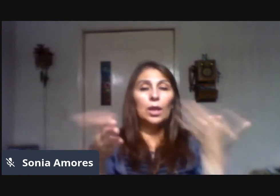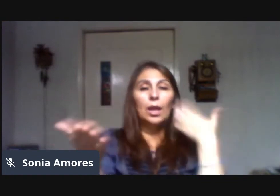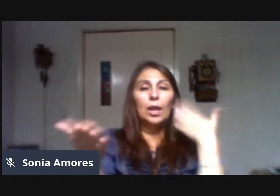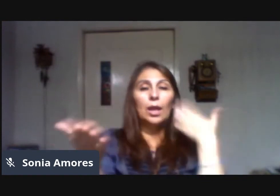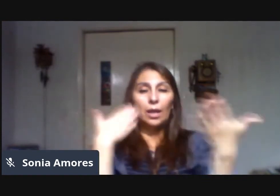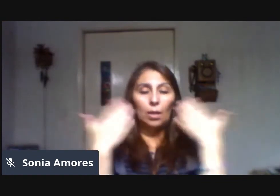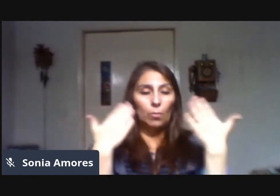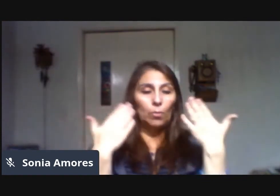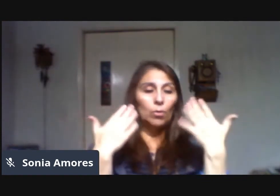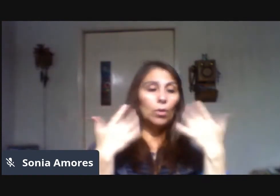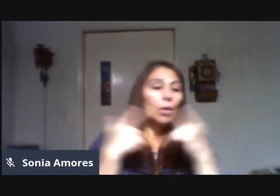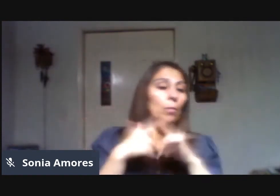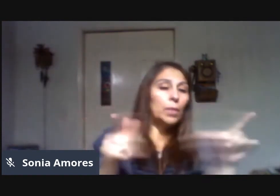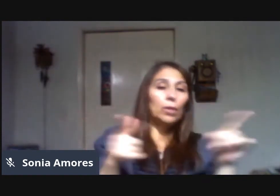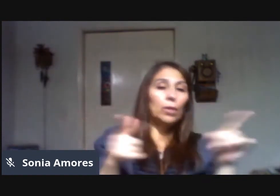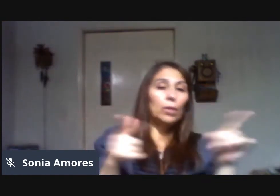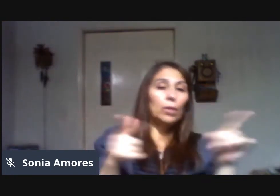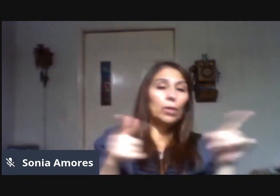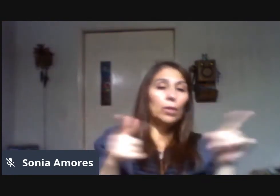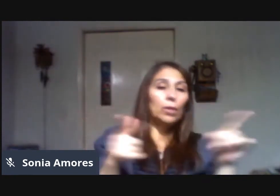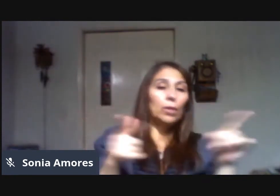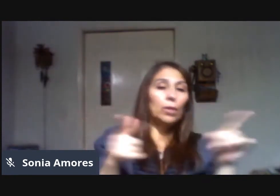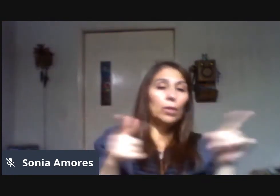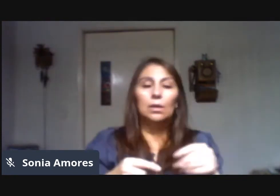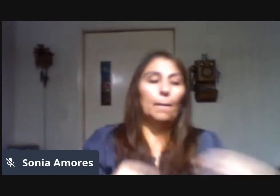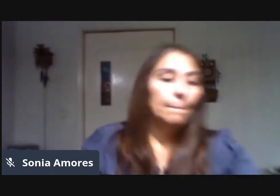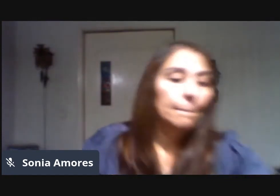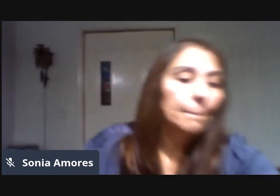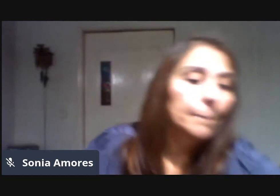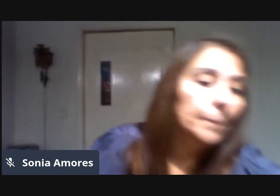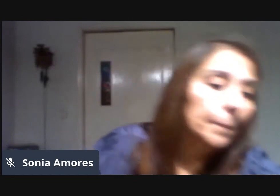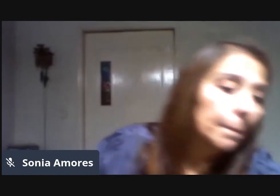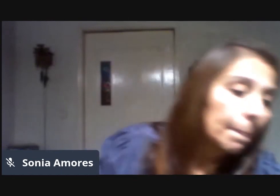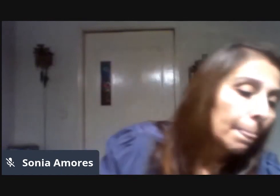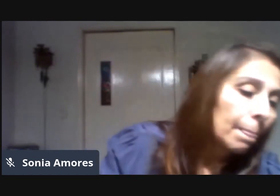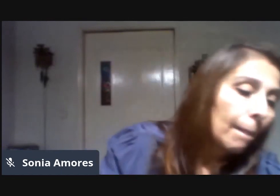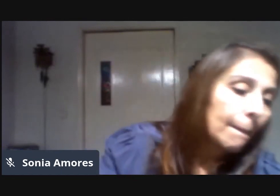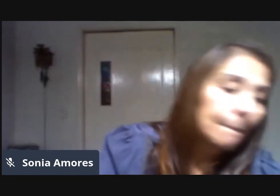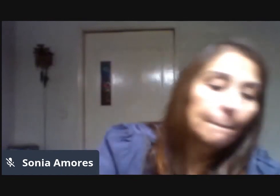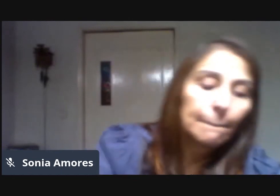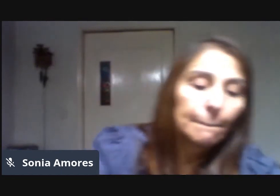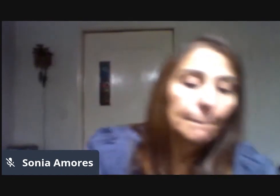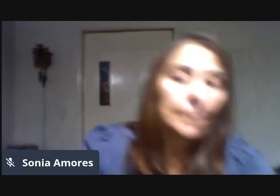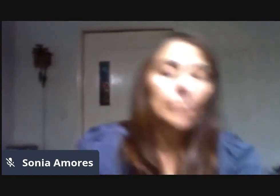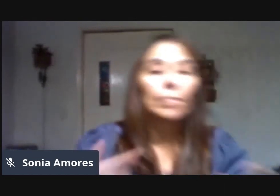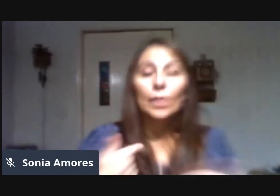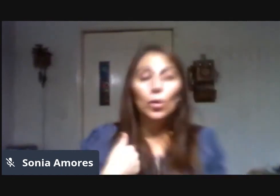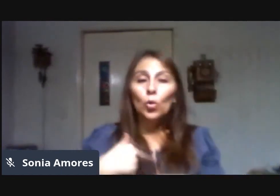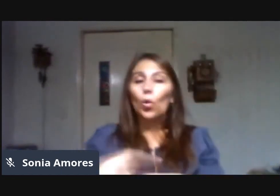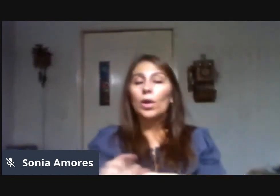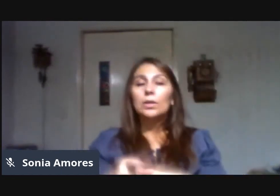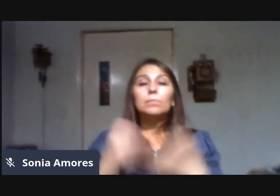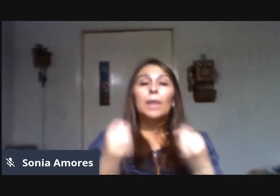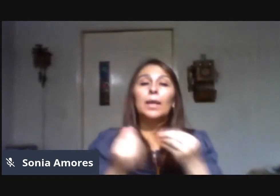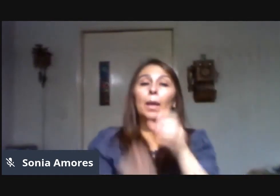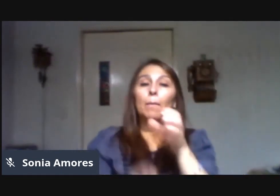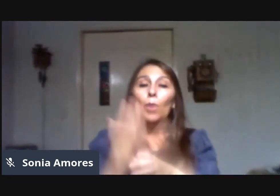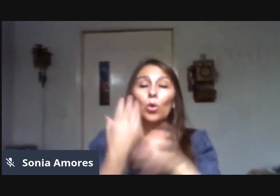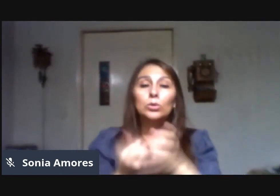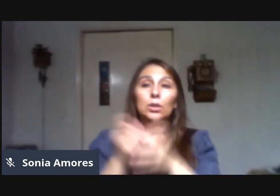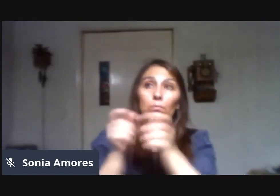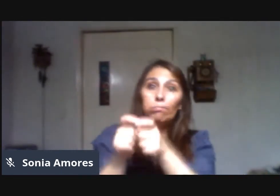campo no para los grandes megaproyectos y monocultivos, sino para la diversificación, para la producción